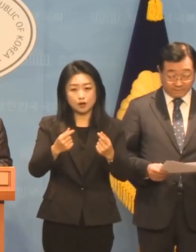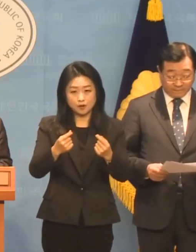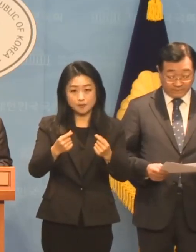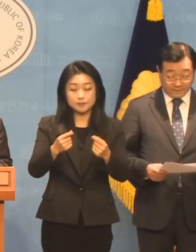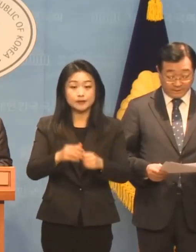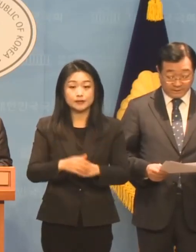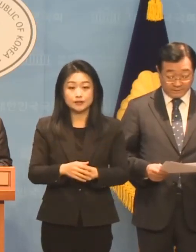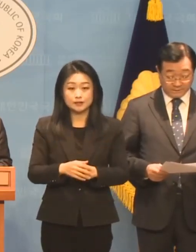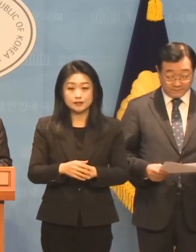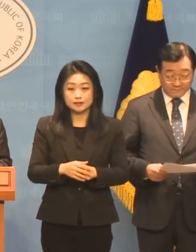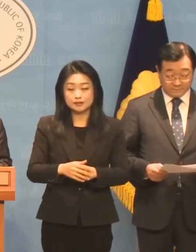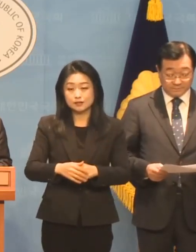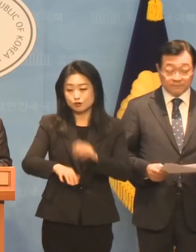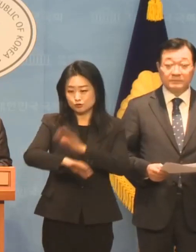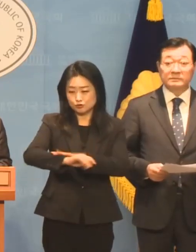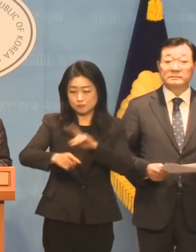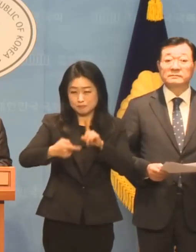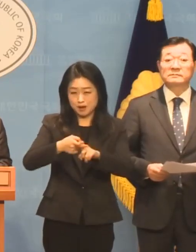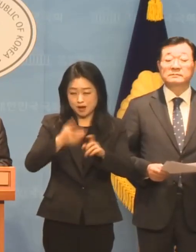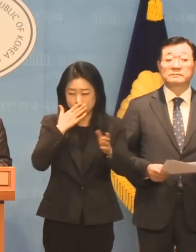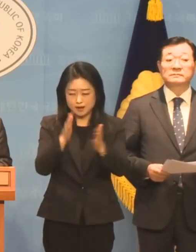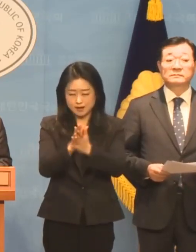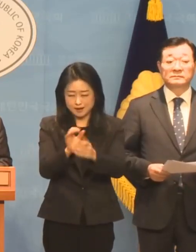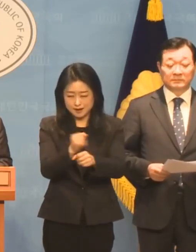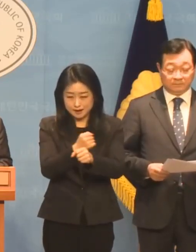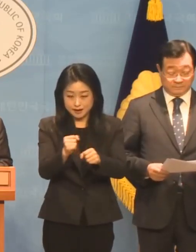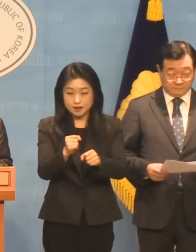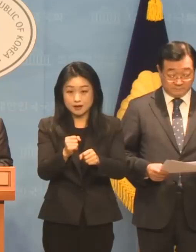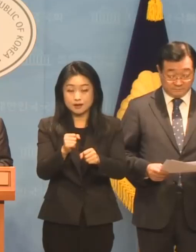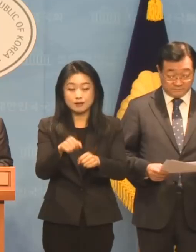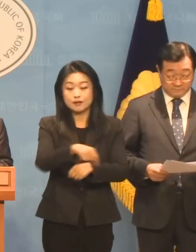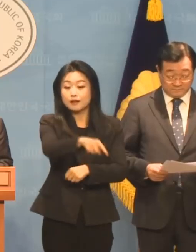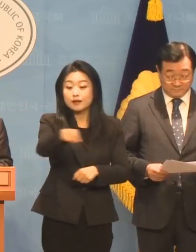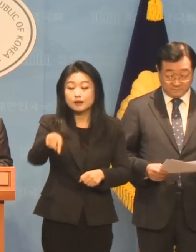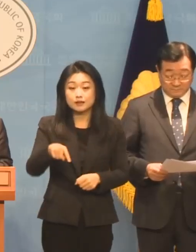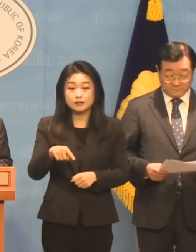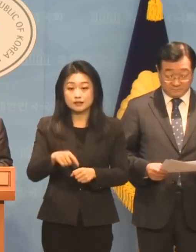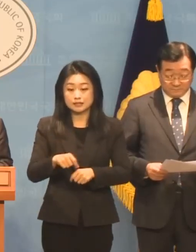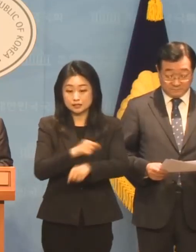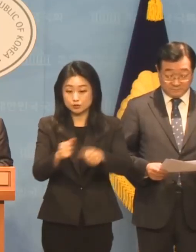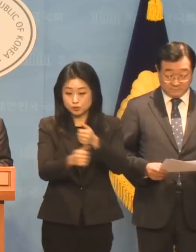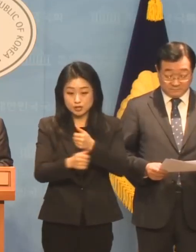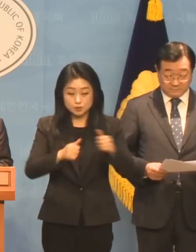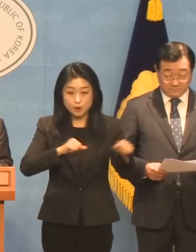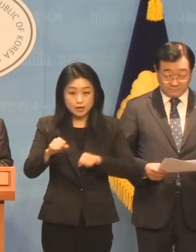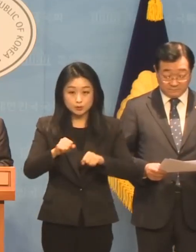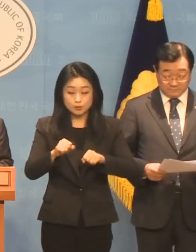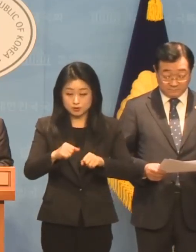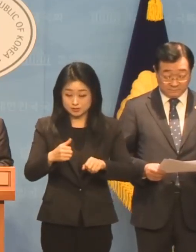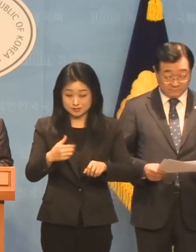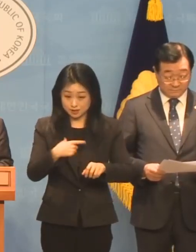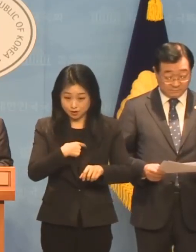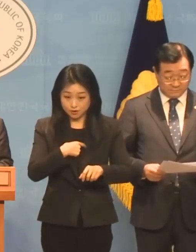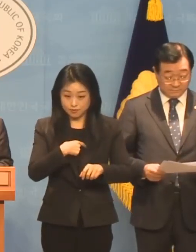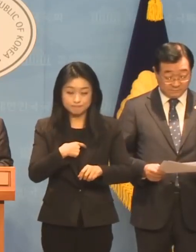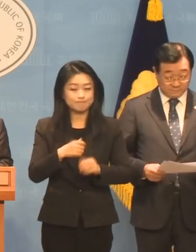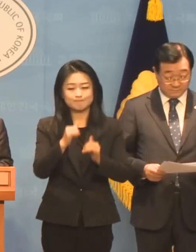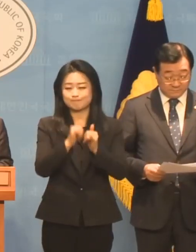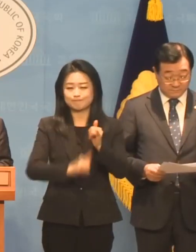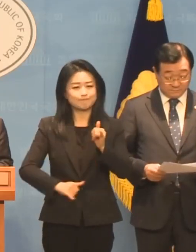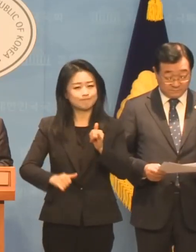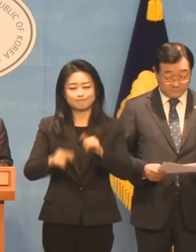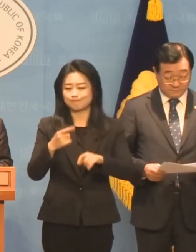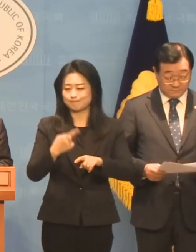된 특위활동을 거부한다면 거대한 국민적 비판과 역사의 심판을 면하지